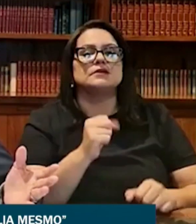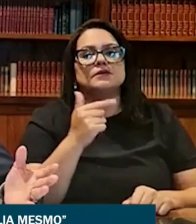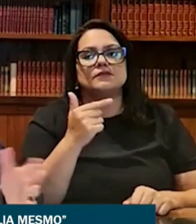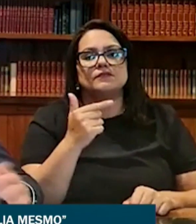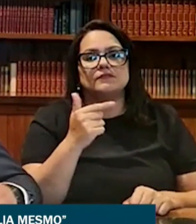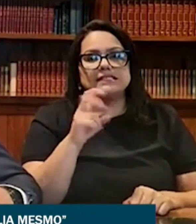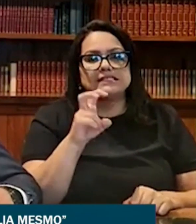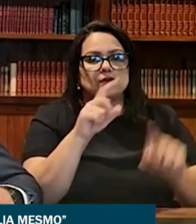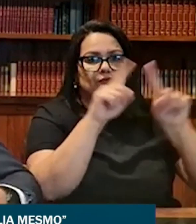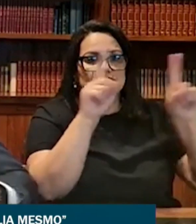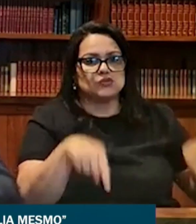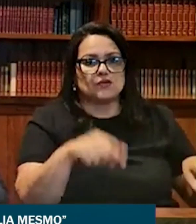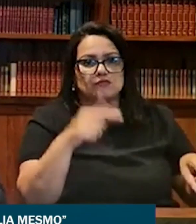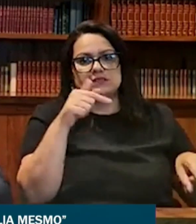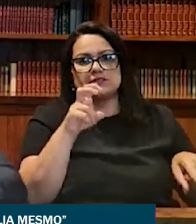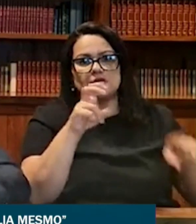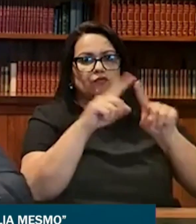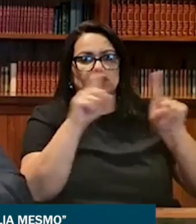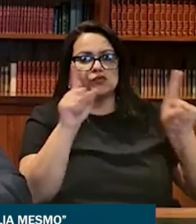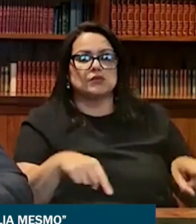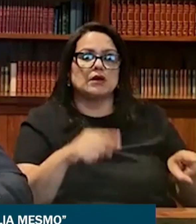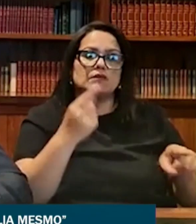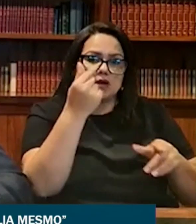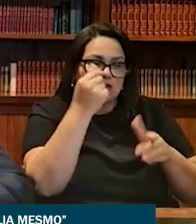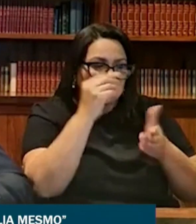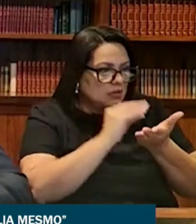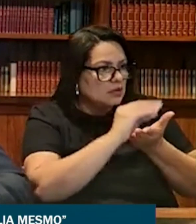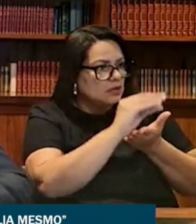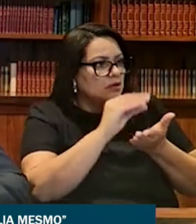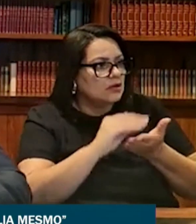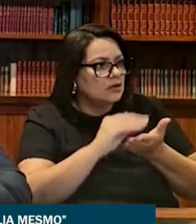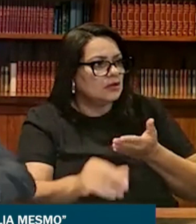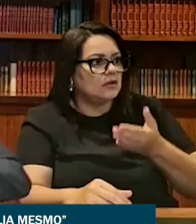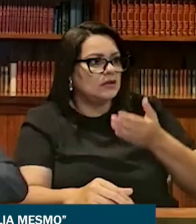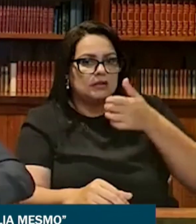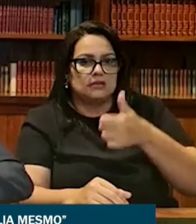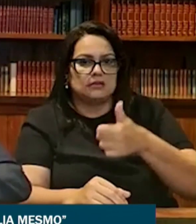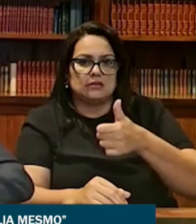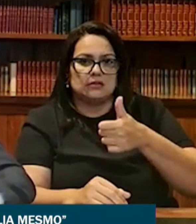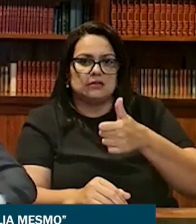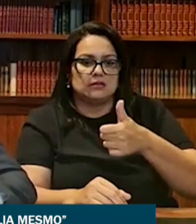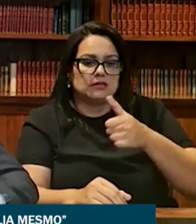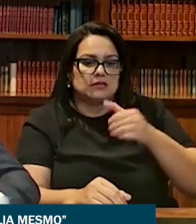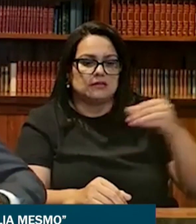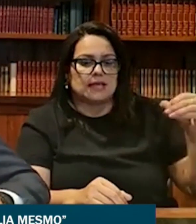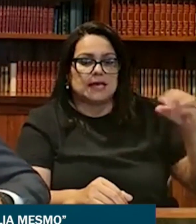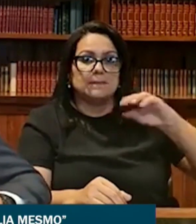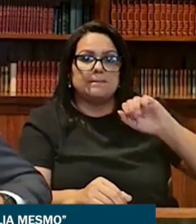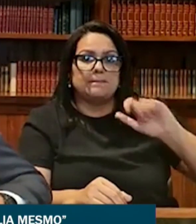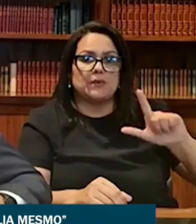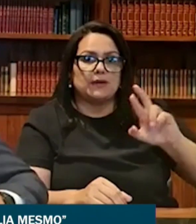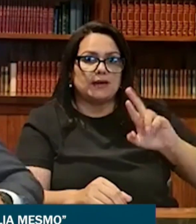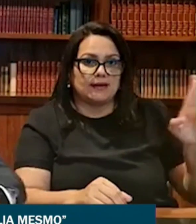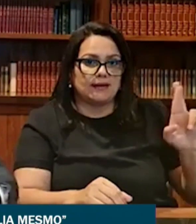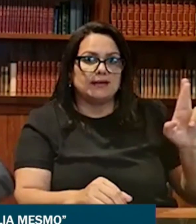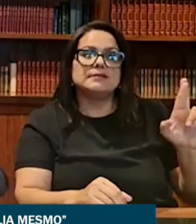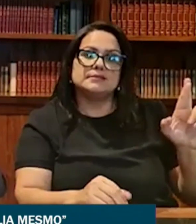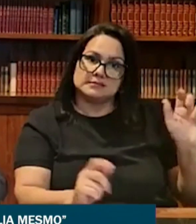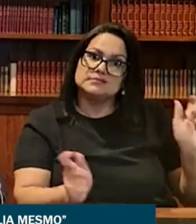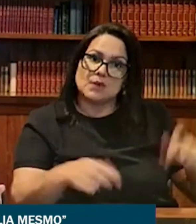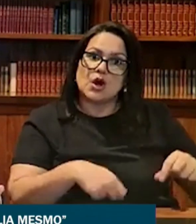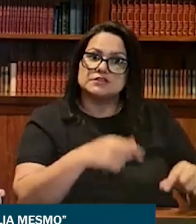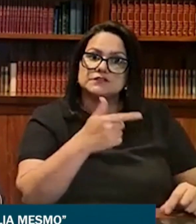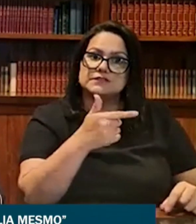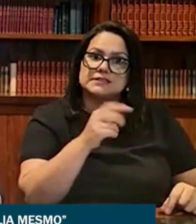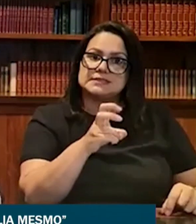nesse canal para ter 25 servidor do mal no valor 90.000 fez mais ou menos terminais pode ter 25cm 12